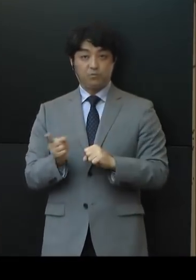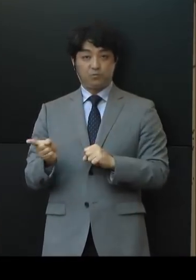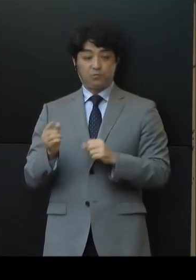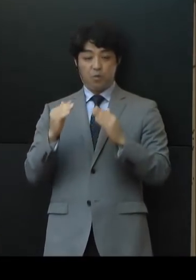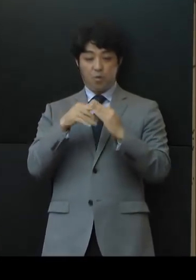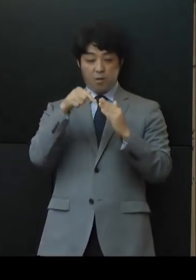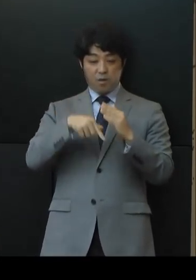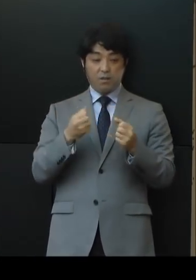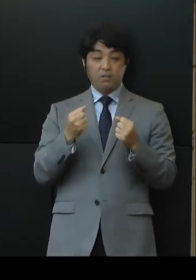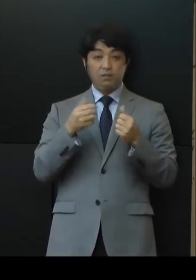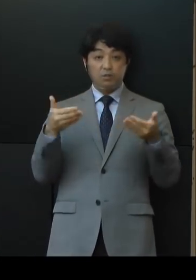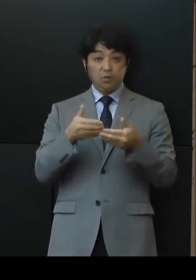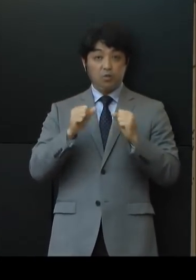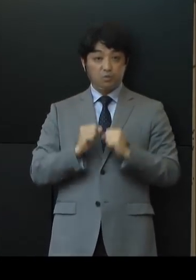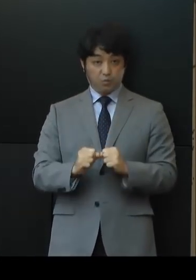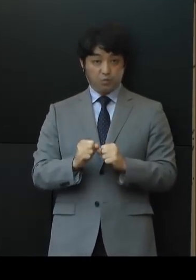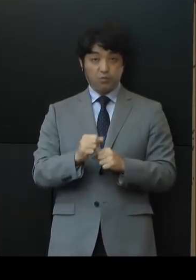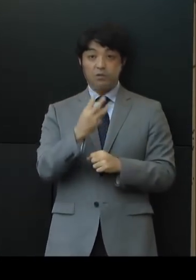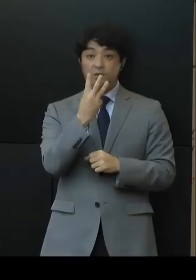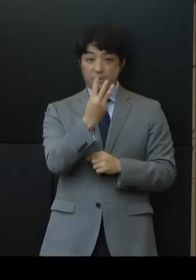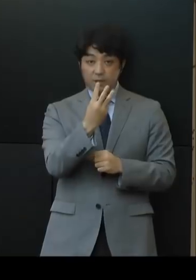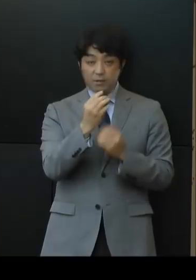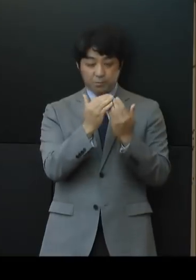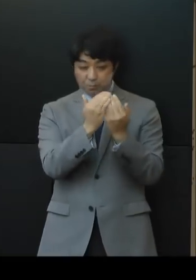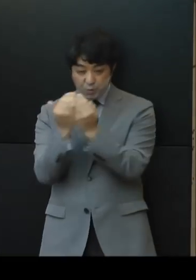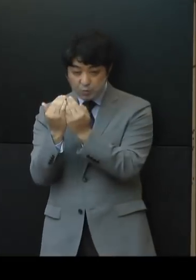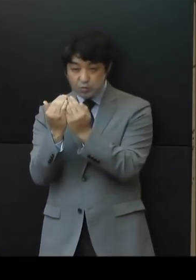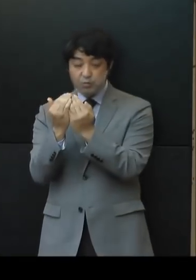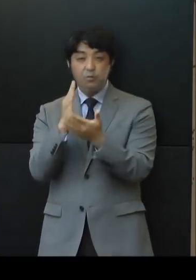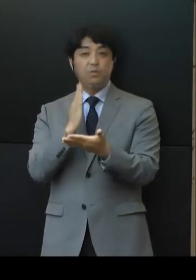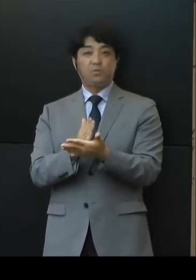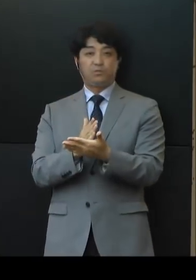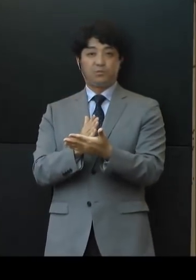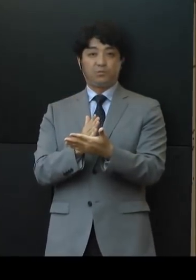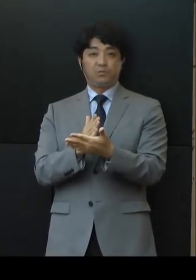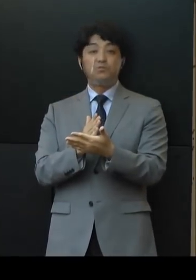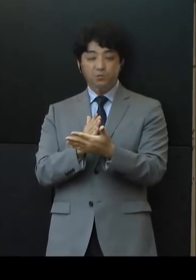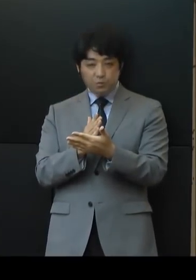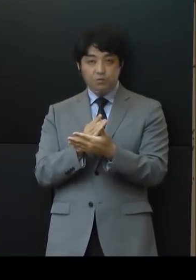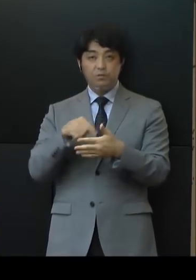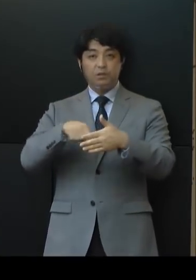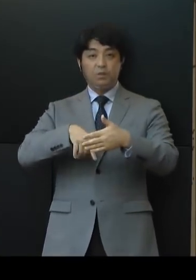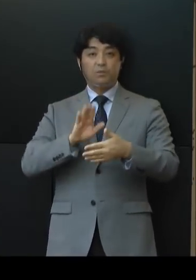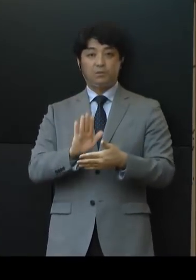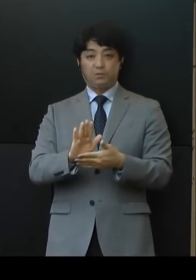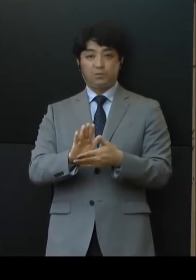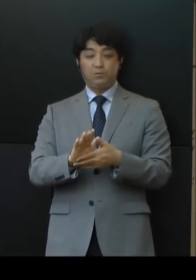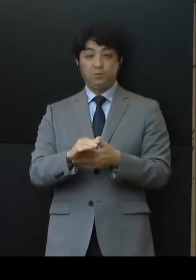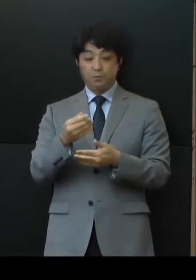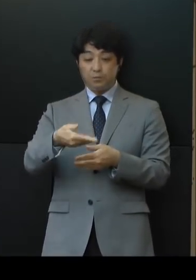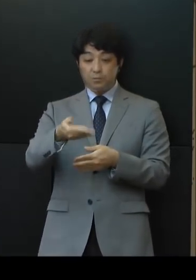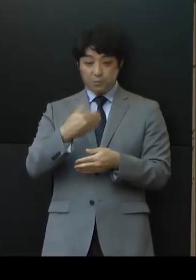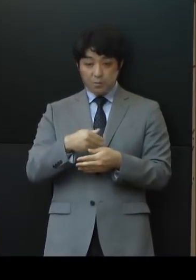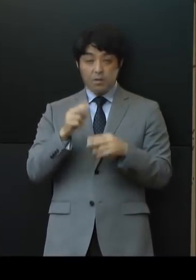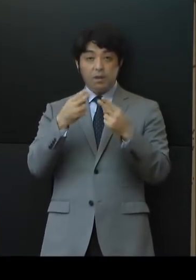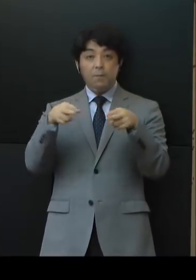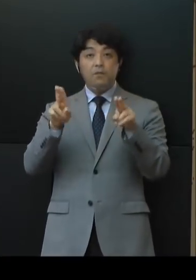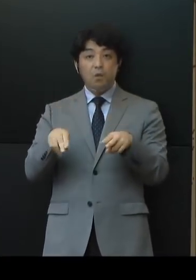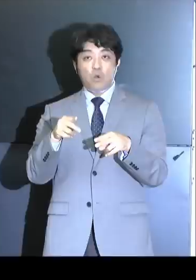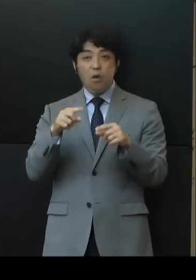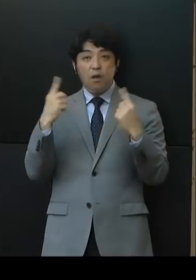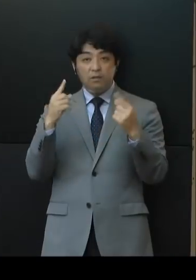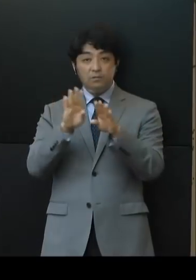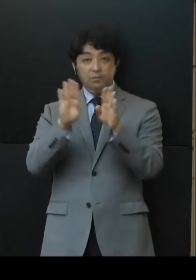3密の方法を推進するということでございます。9番目でイベントの開催自粛要請をします